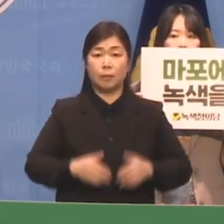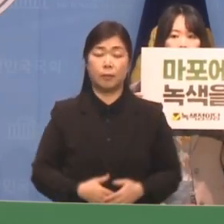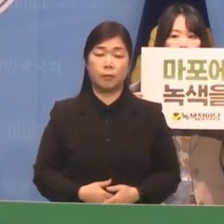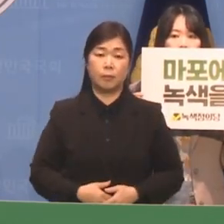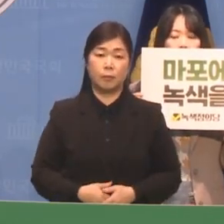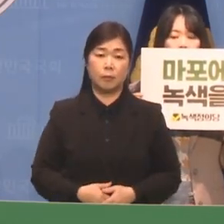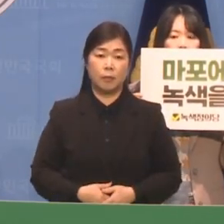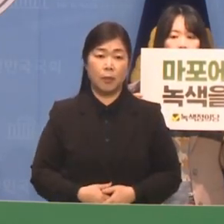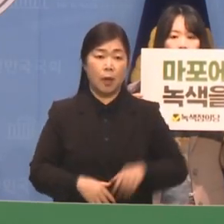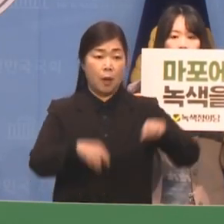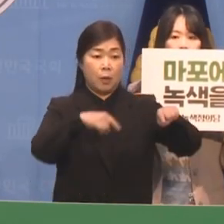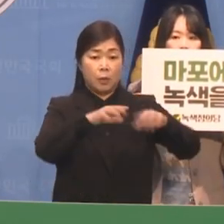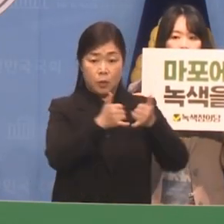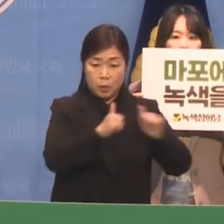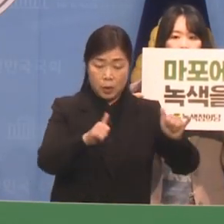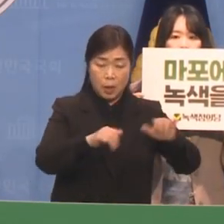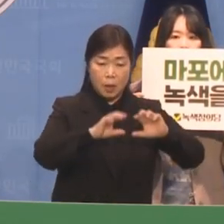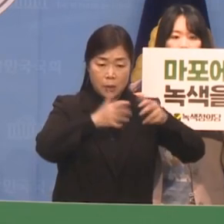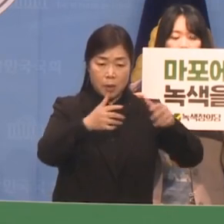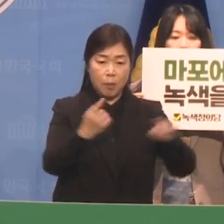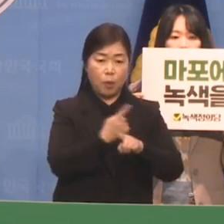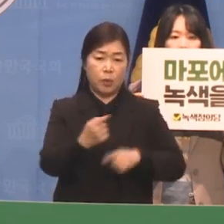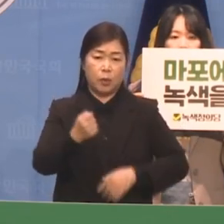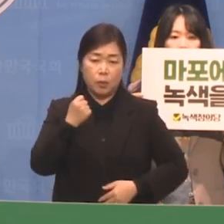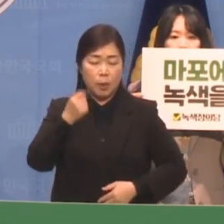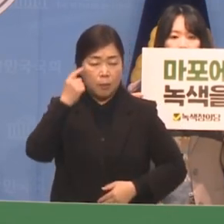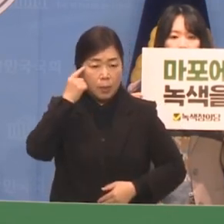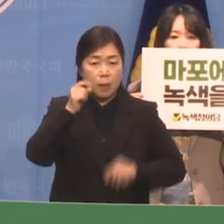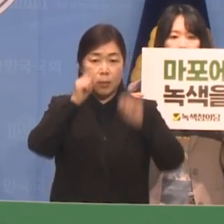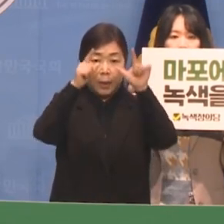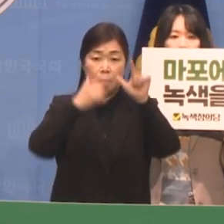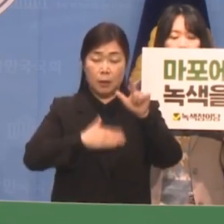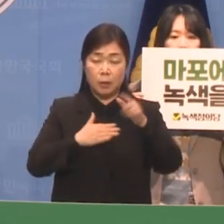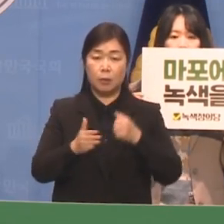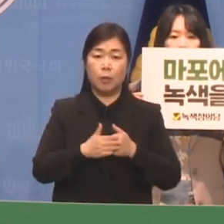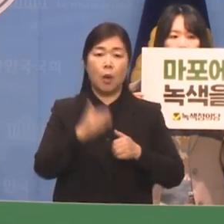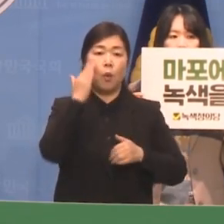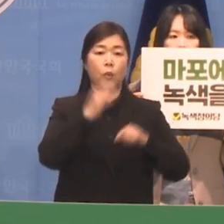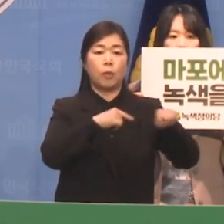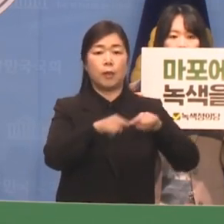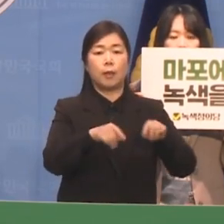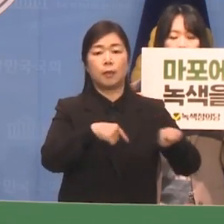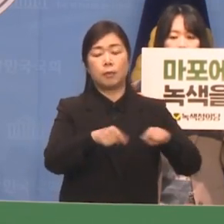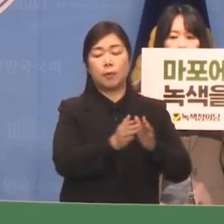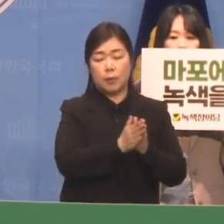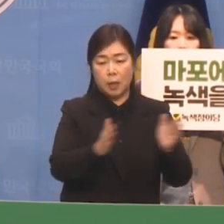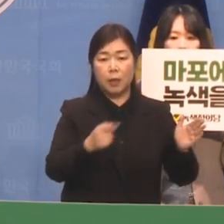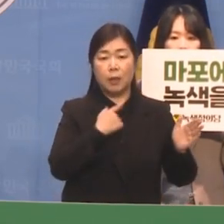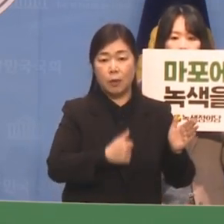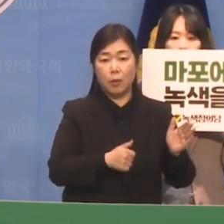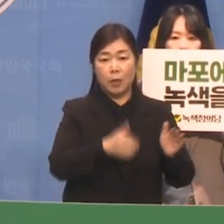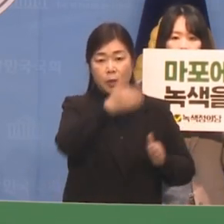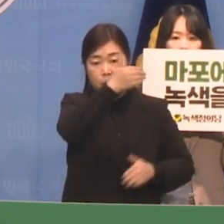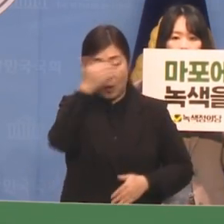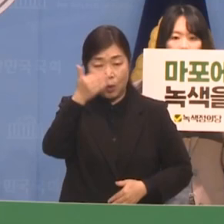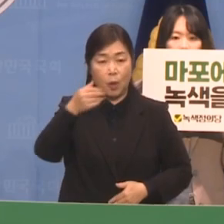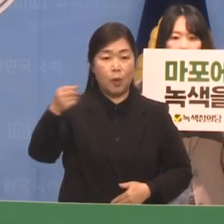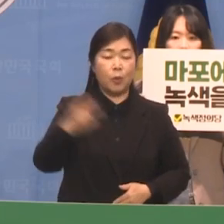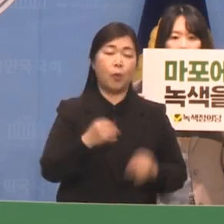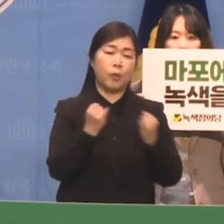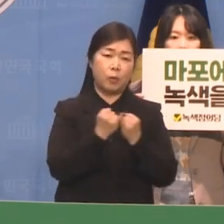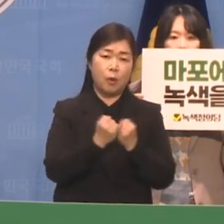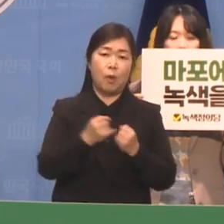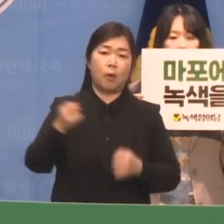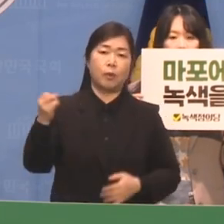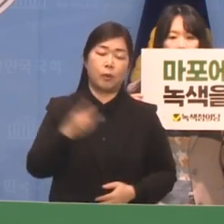일찍부터 정치가 세상을 바꾸는 힘이라는 것을 깨닫고 녹색당에서 정치를 시작하고 이어온 청년이자